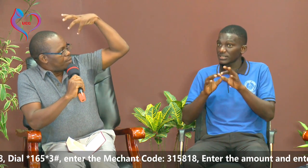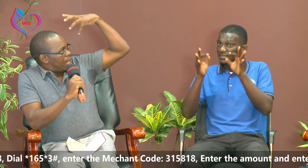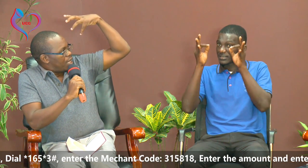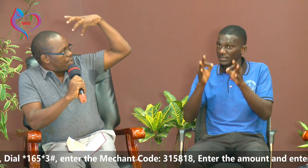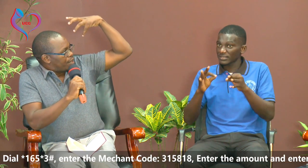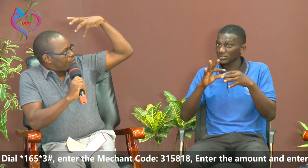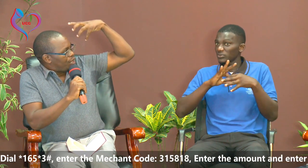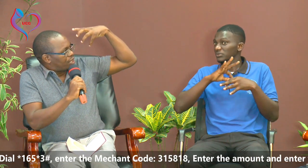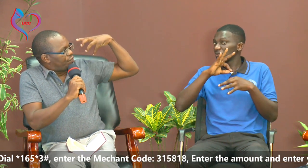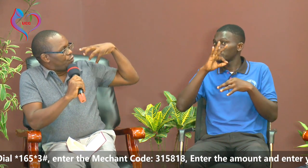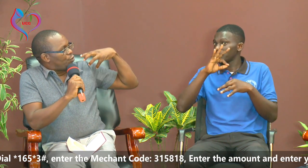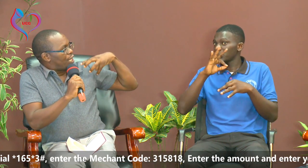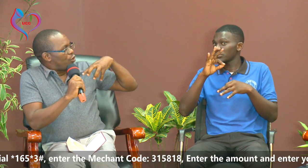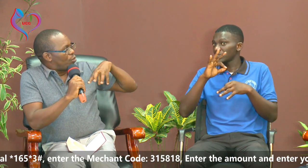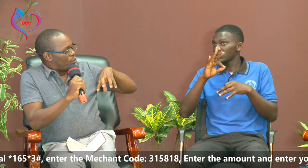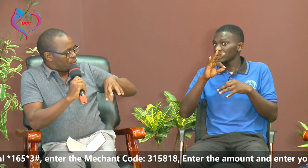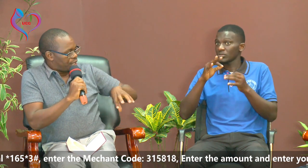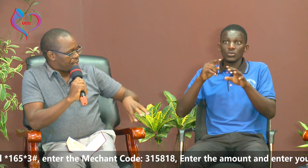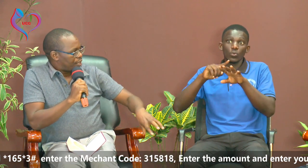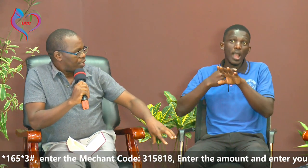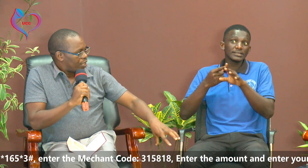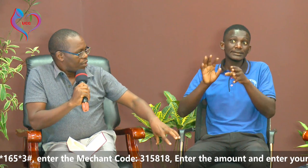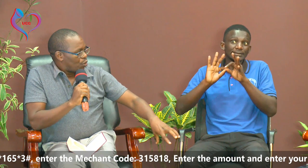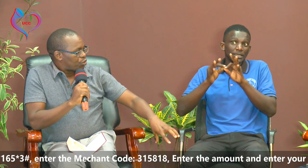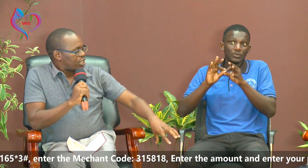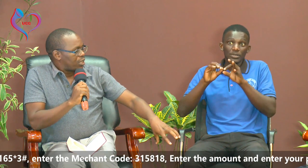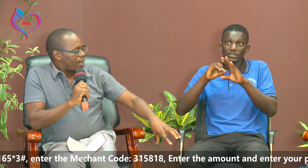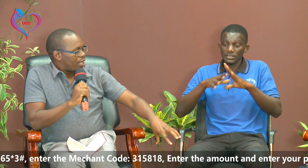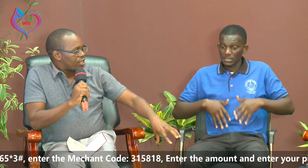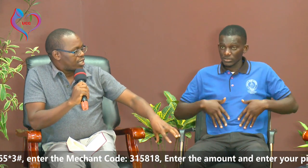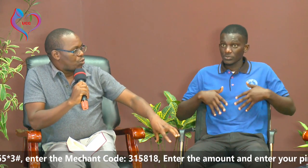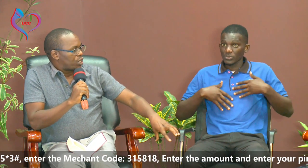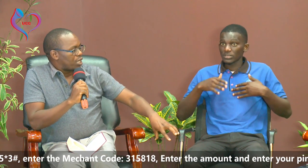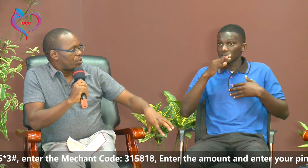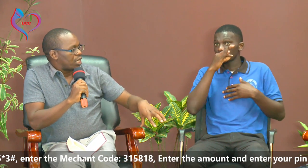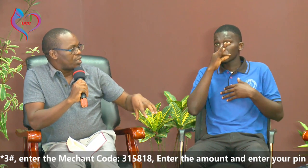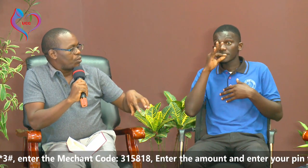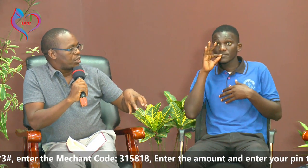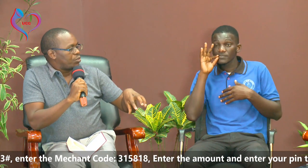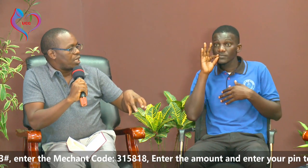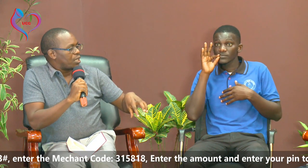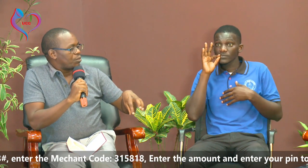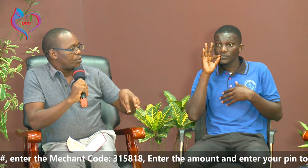okusiba. Bwekivunula eno mu mubiri okusiiba sikutalya butali sibutalya buli